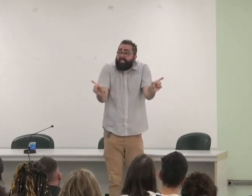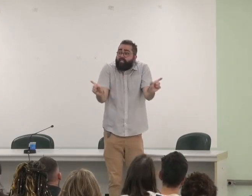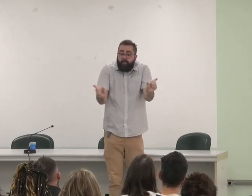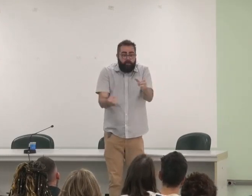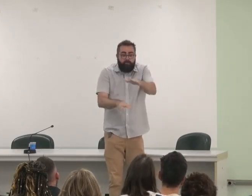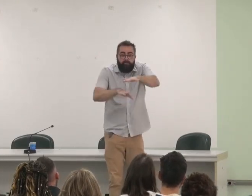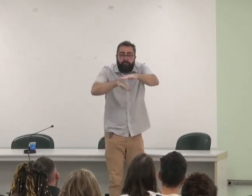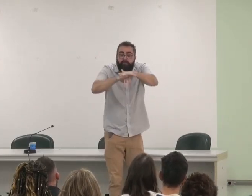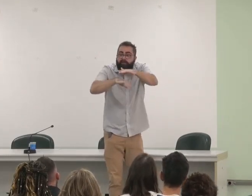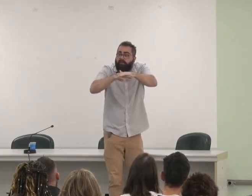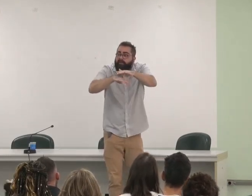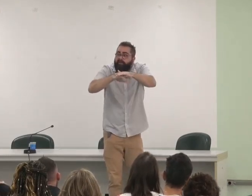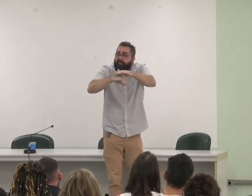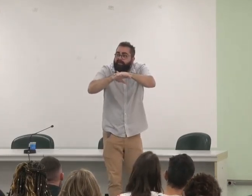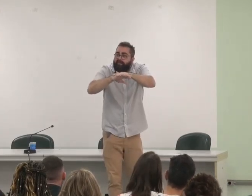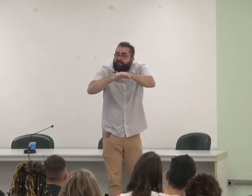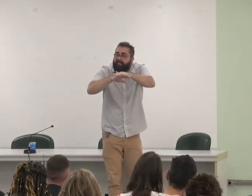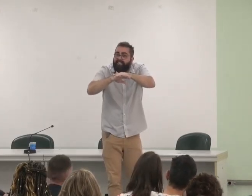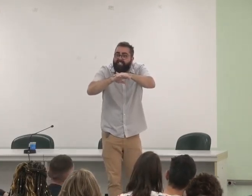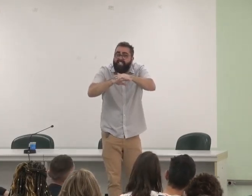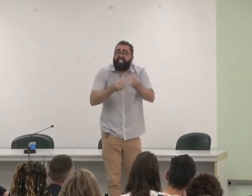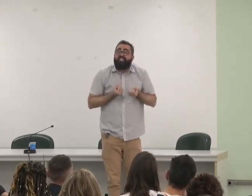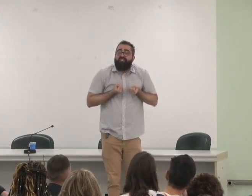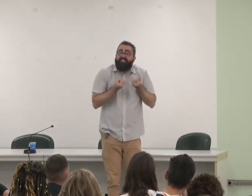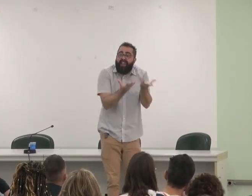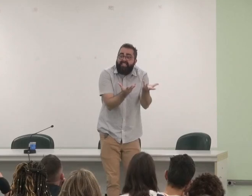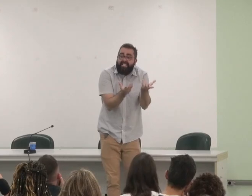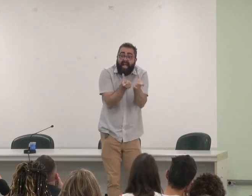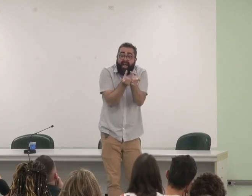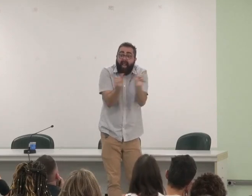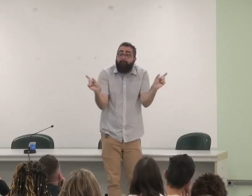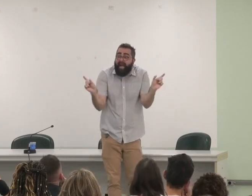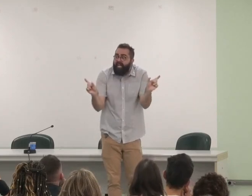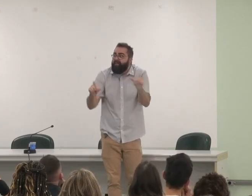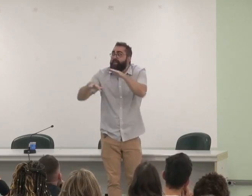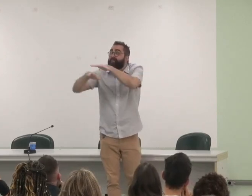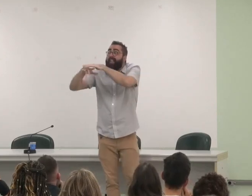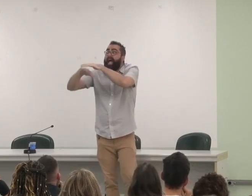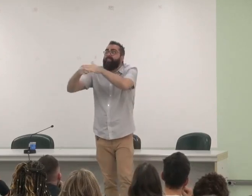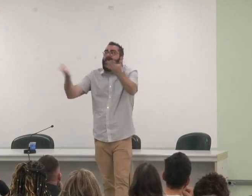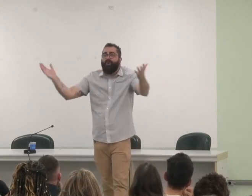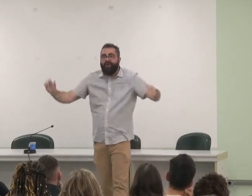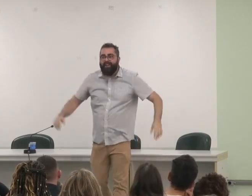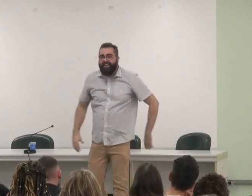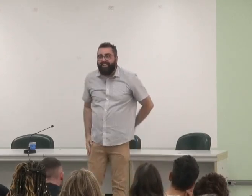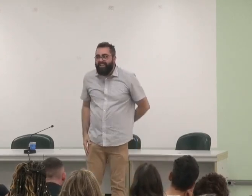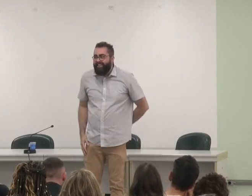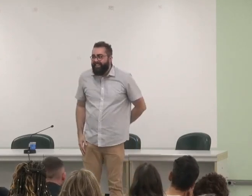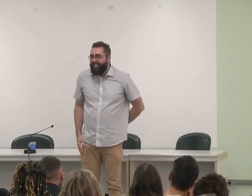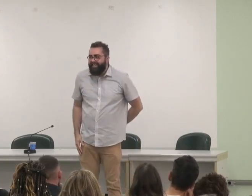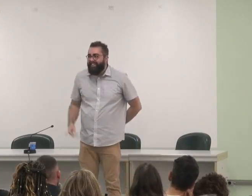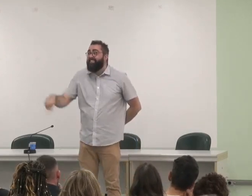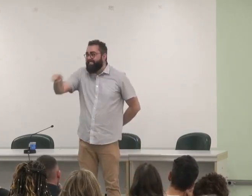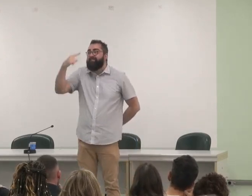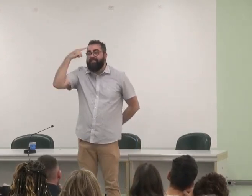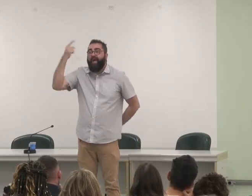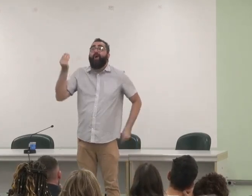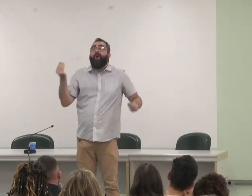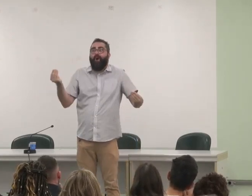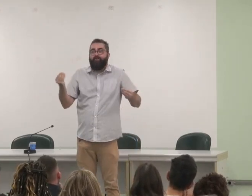que a gente consegue produzir, externalizar uma gramática em língua de sinais tátil, né? Como é que a